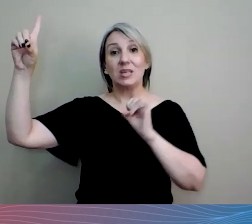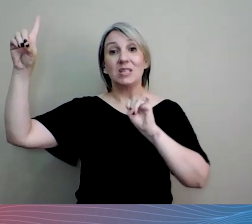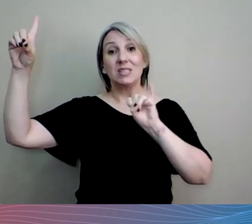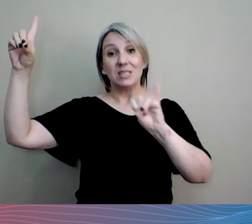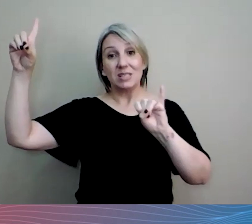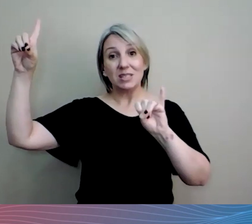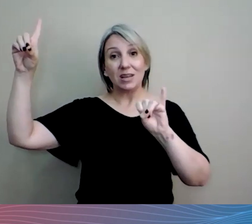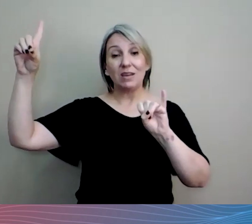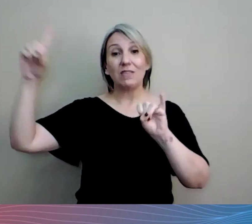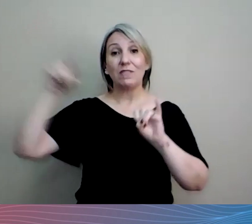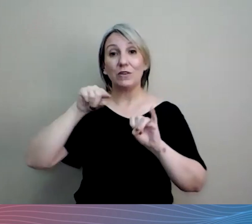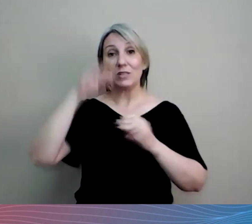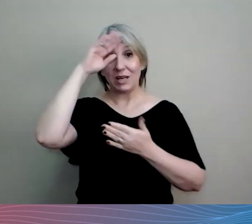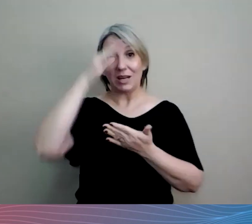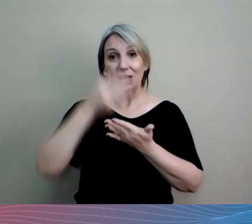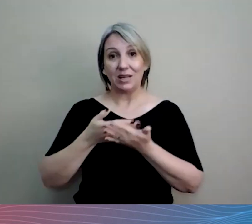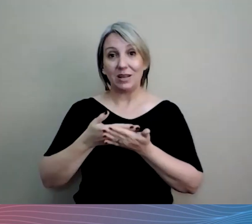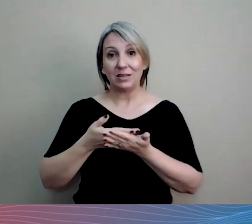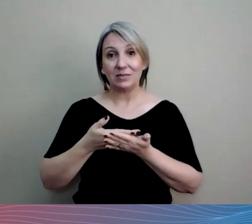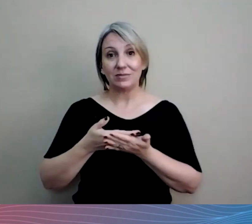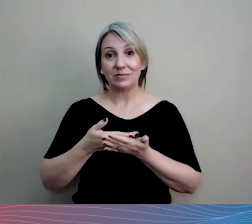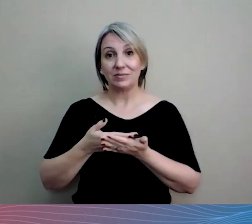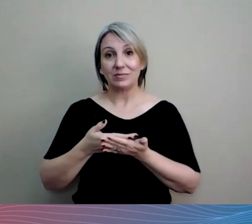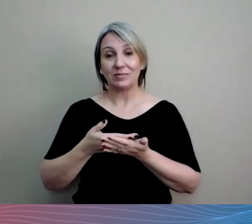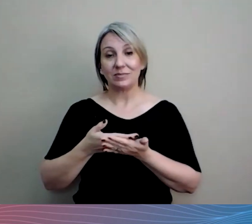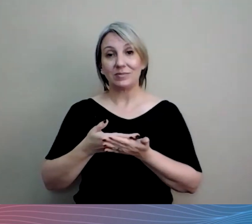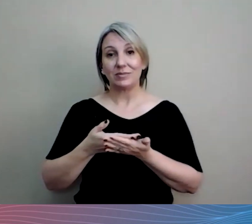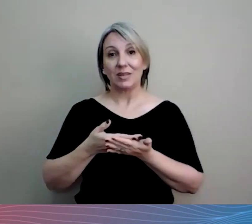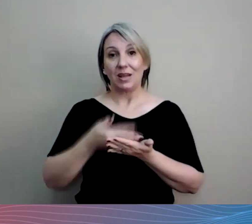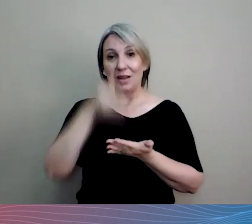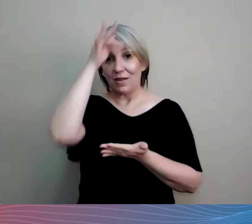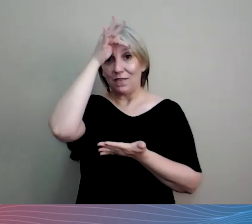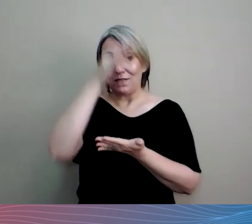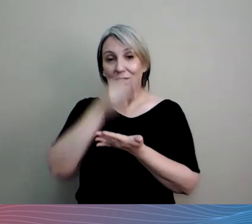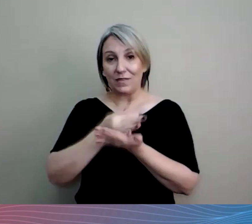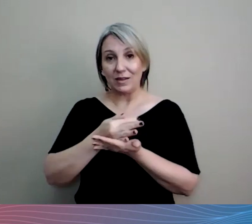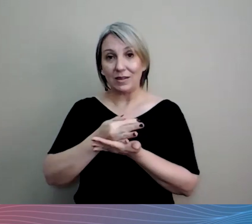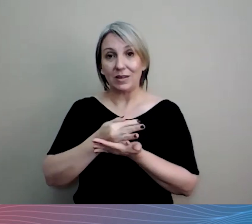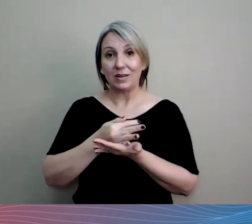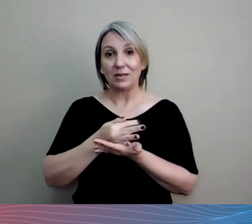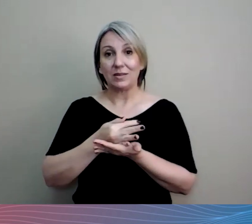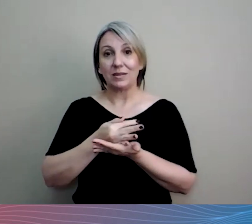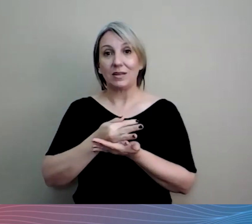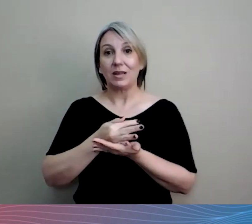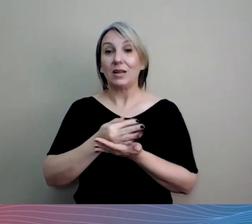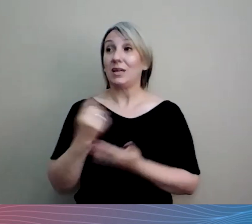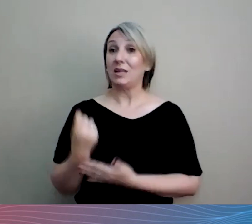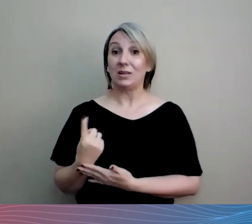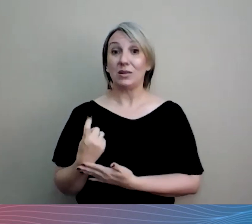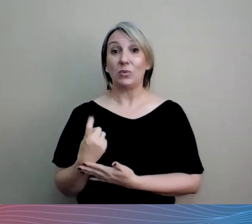deuses, irmãos, você não tem uma fé correta. Você não tem base firme, tá bom? Também